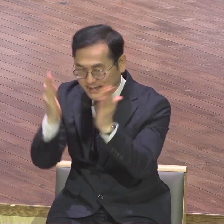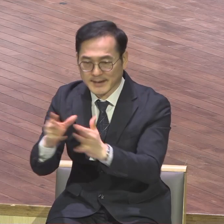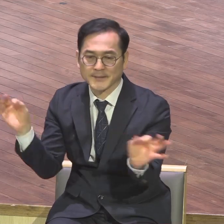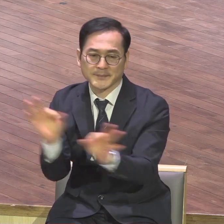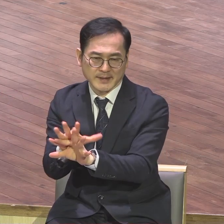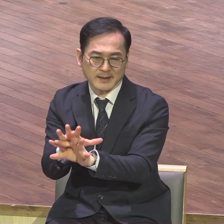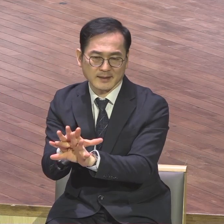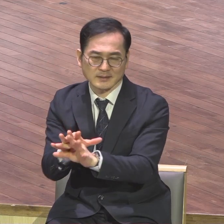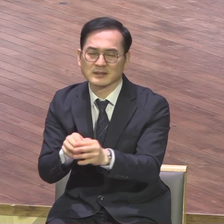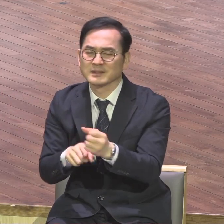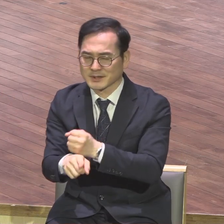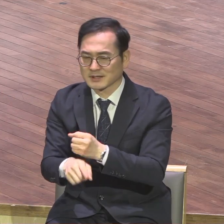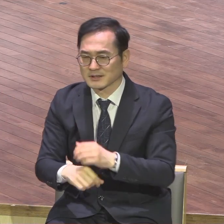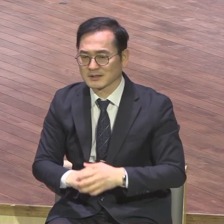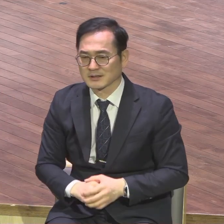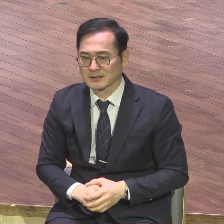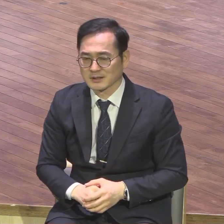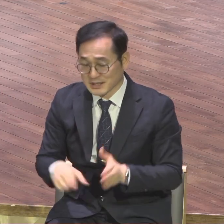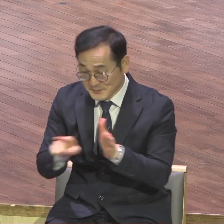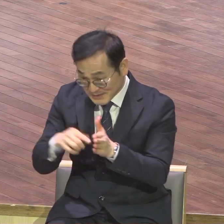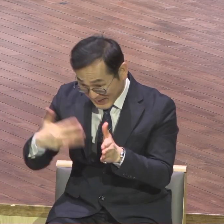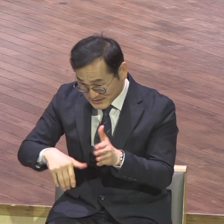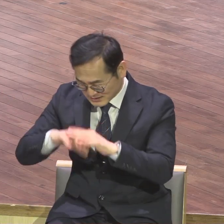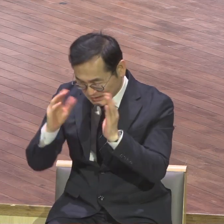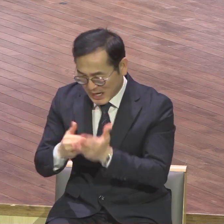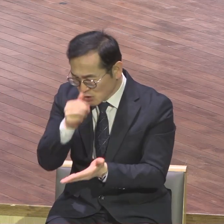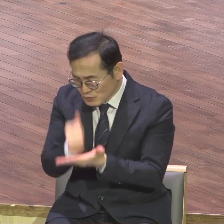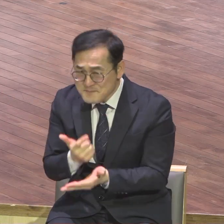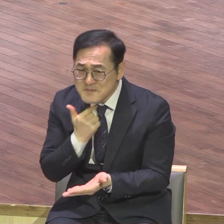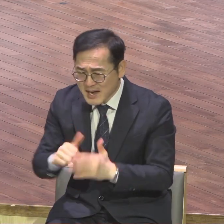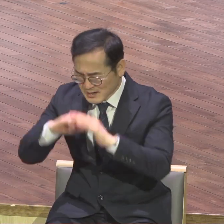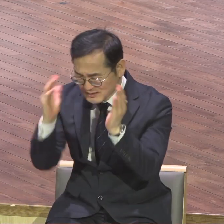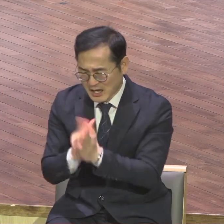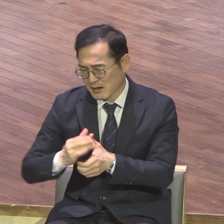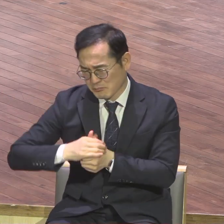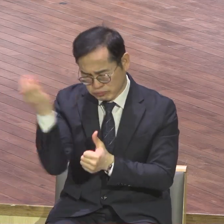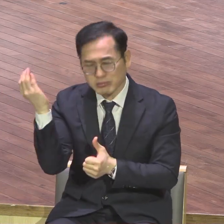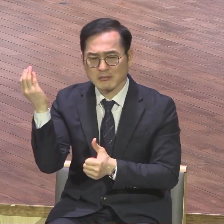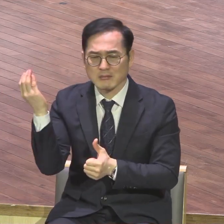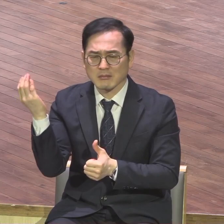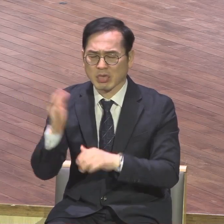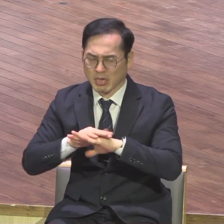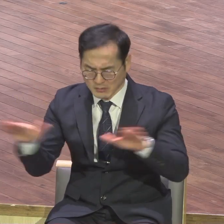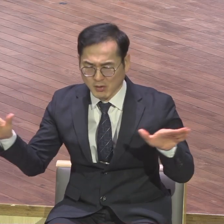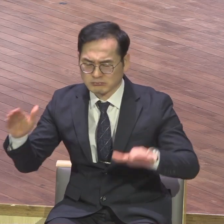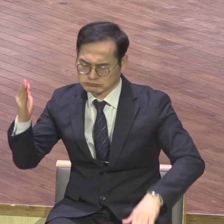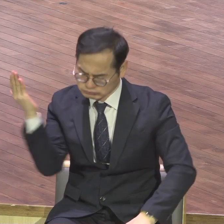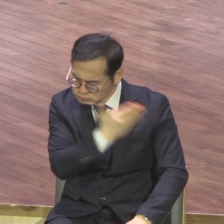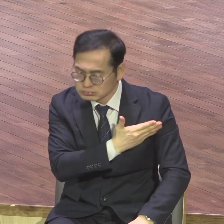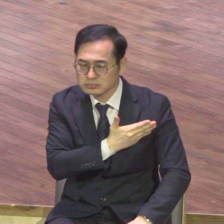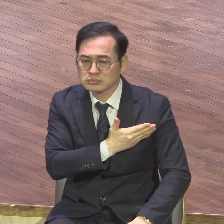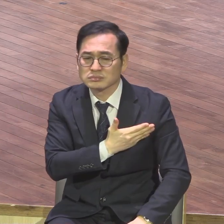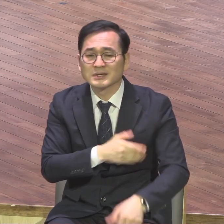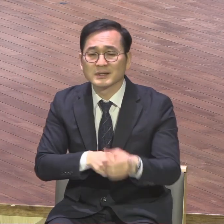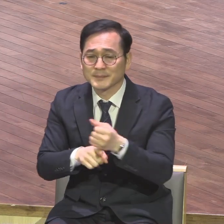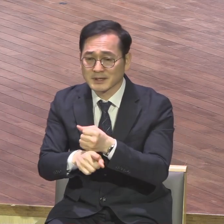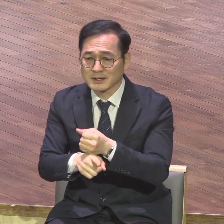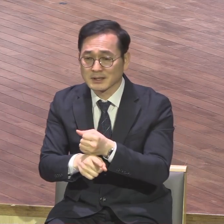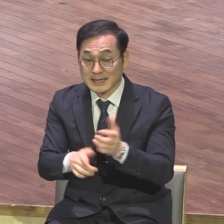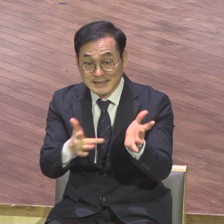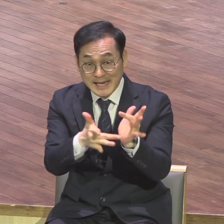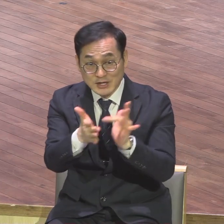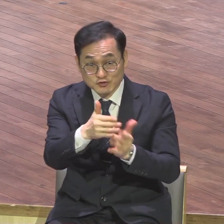불신자 때 살아왔던 모든 거 다 끝났다. 아멘. 그 말이에요. 이제는 예수